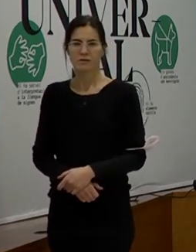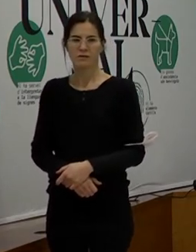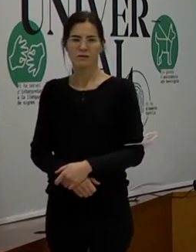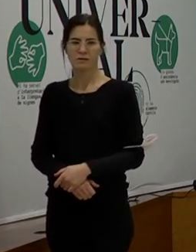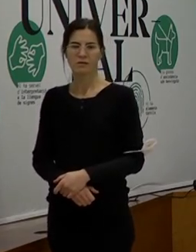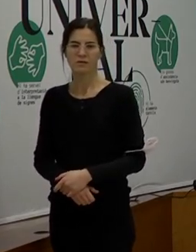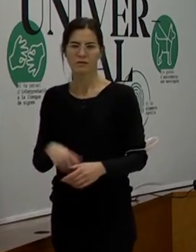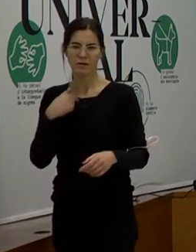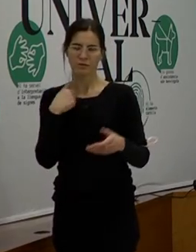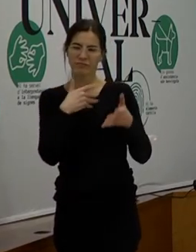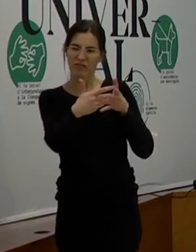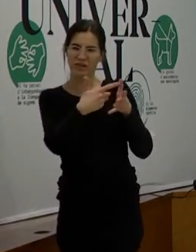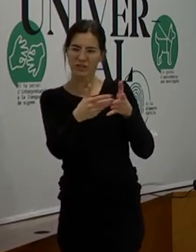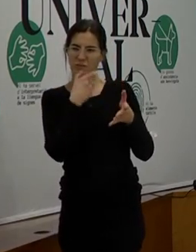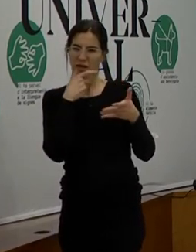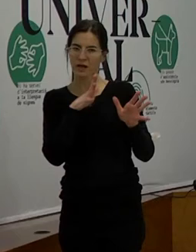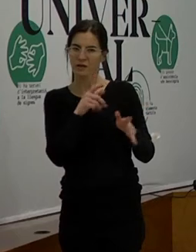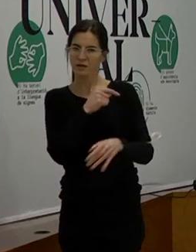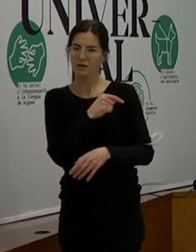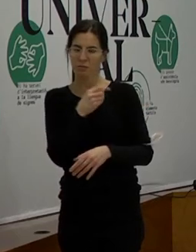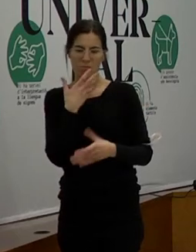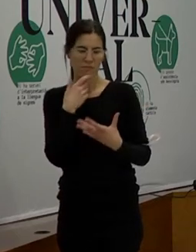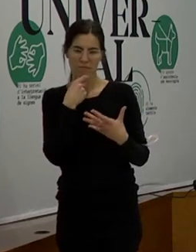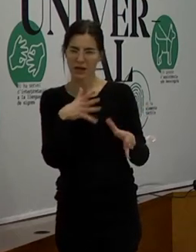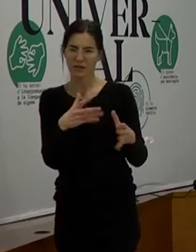A mi aquesta frase m'agrada molt. Molt.